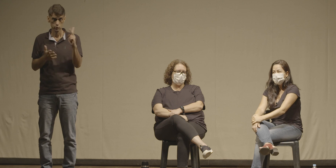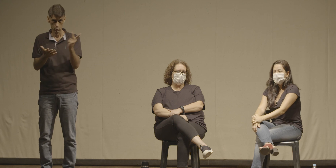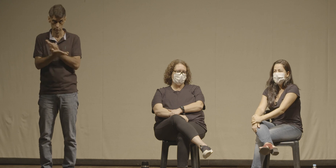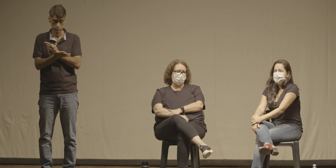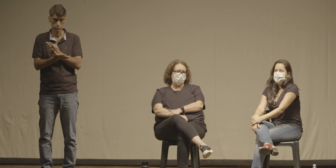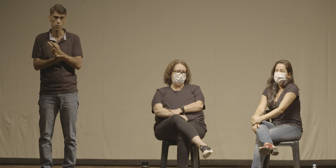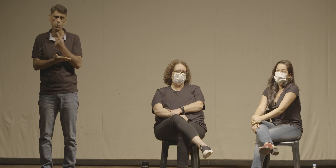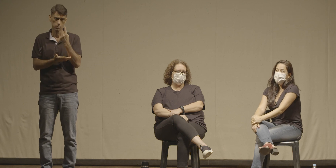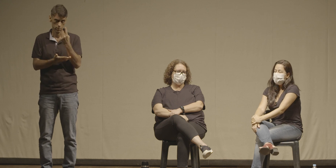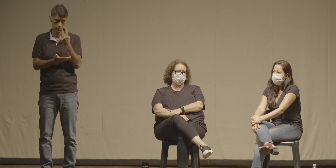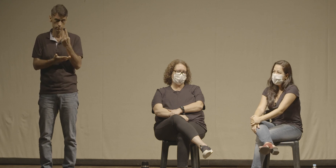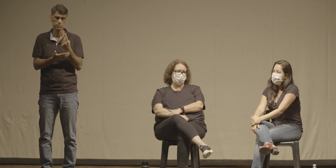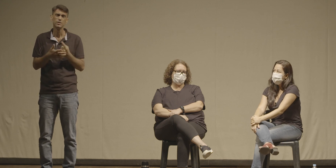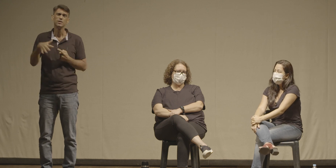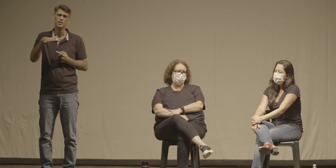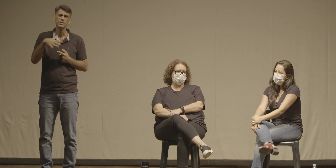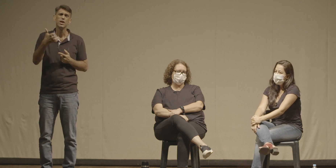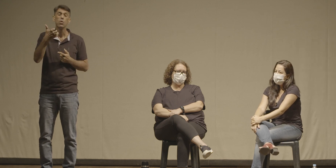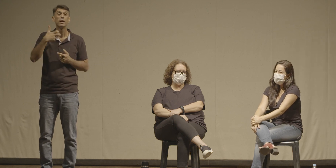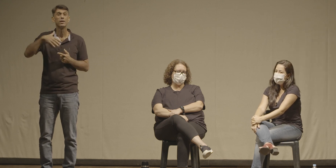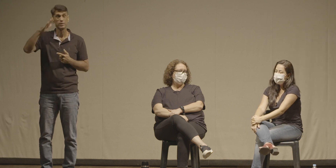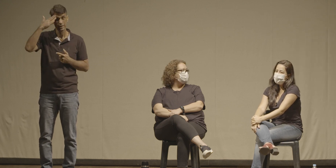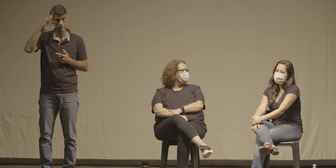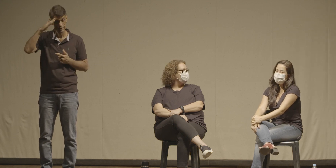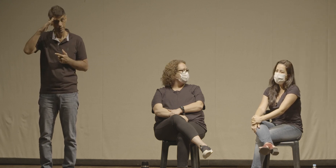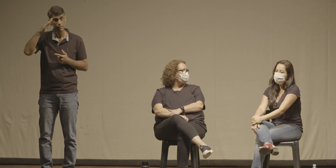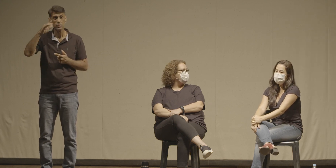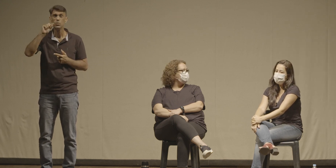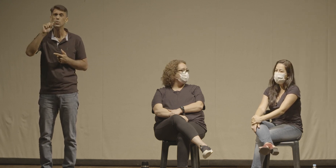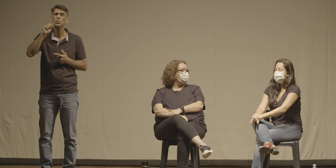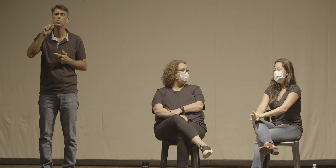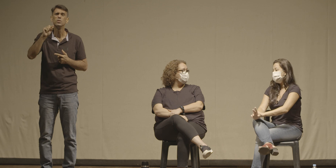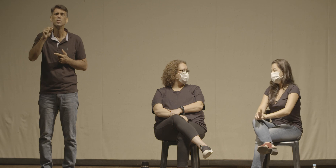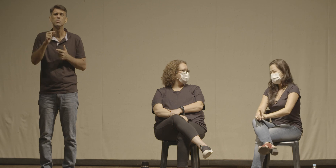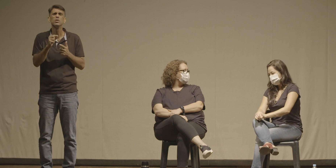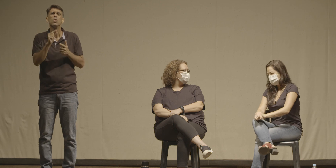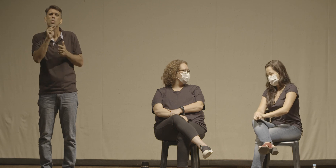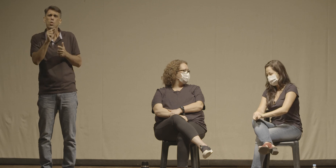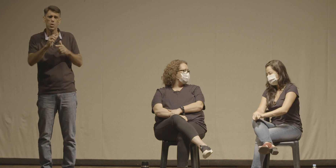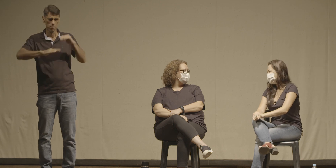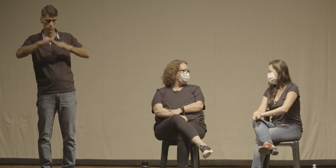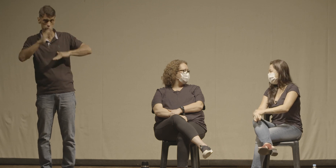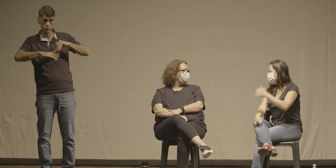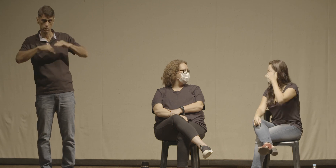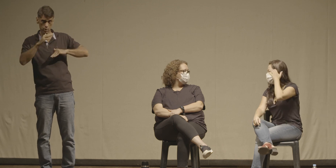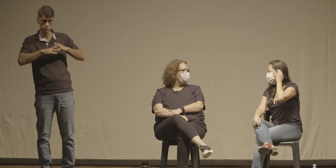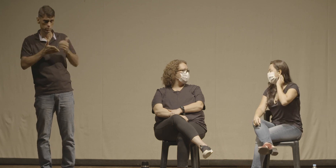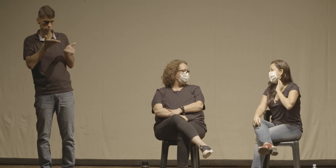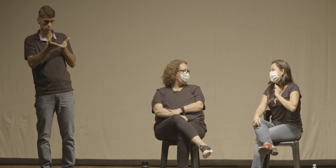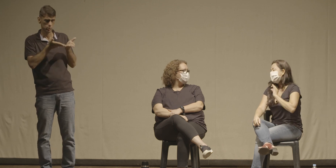situação que eu quero entender que, na verdade, foi um cuidado do profissional, né, o rapaz do